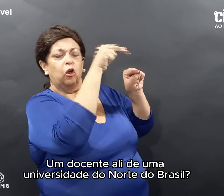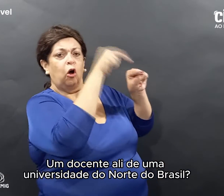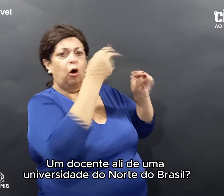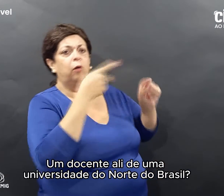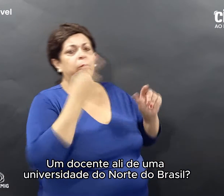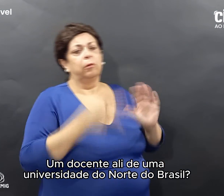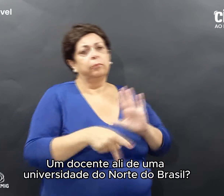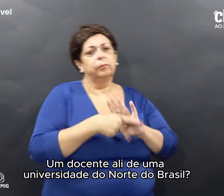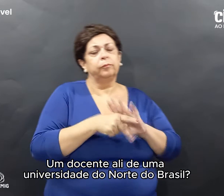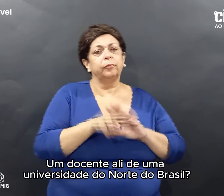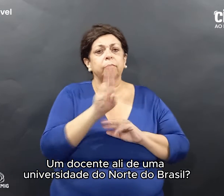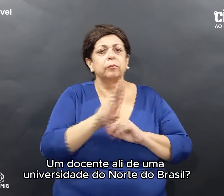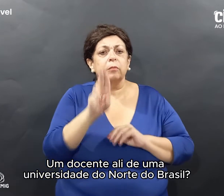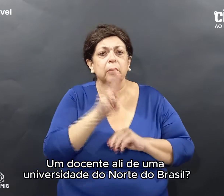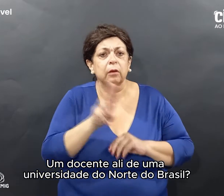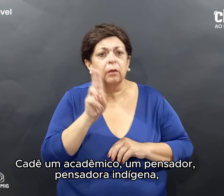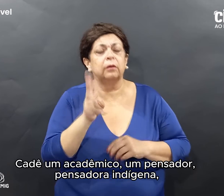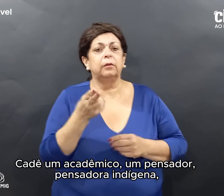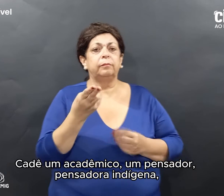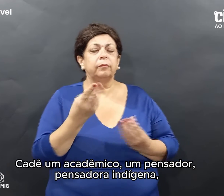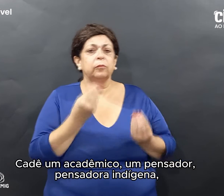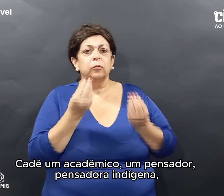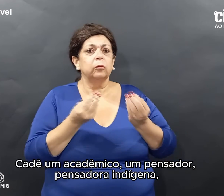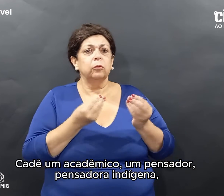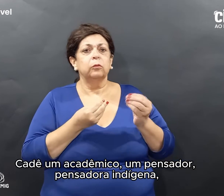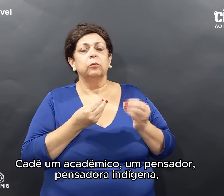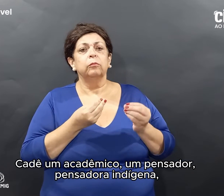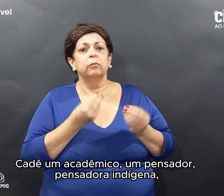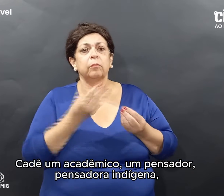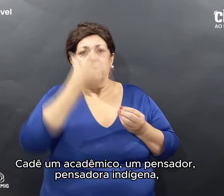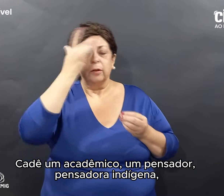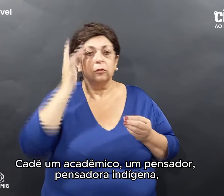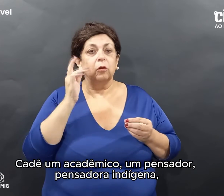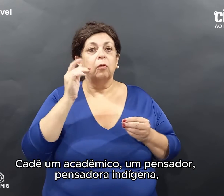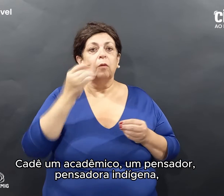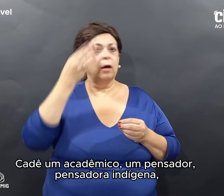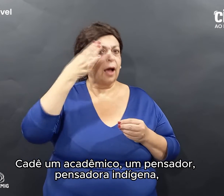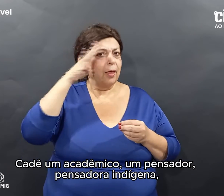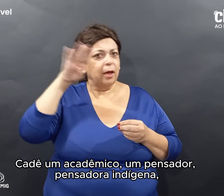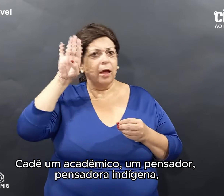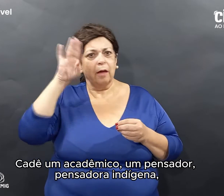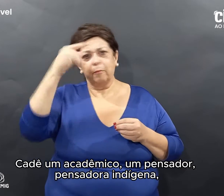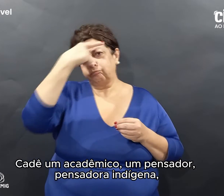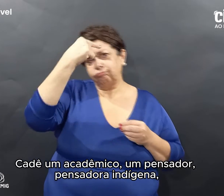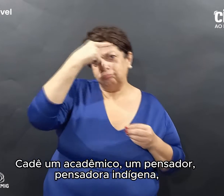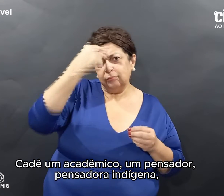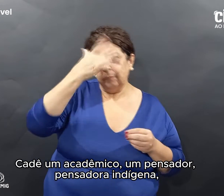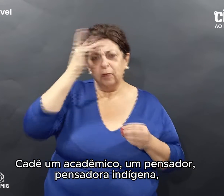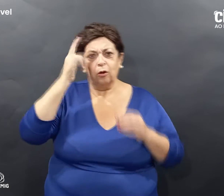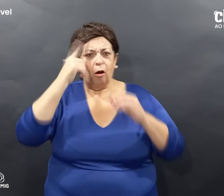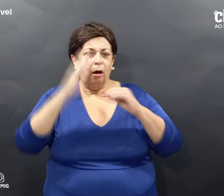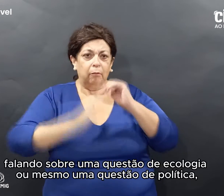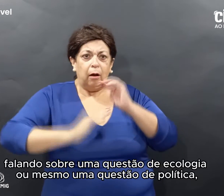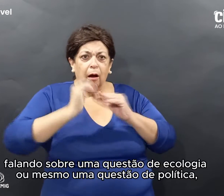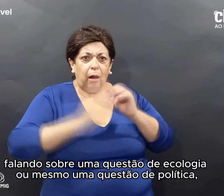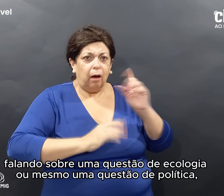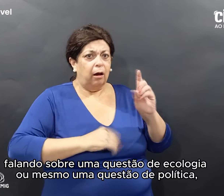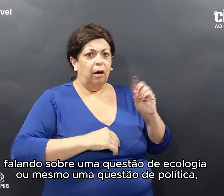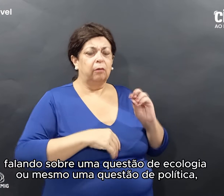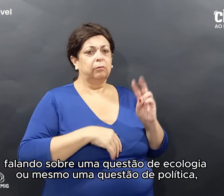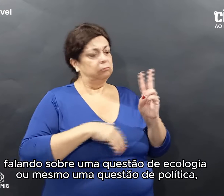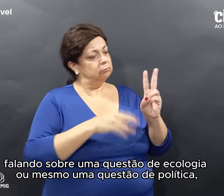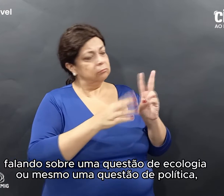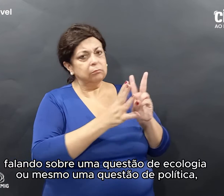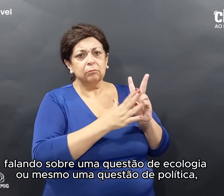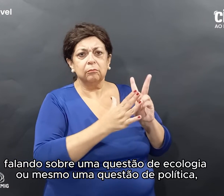uma universidade do norte do Brasil? Cadê um acadêmico, um pensadora indígena falando sobre